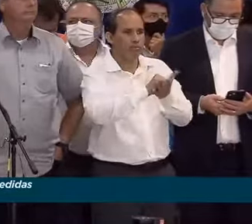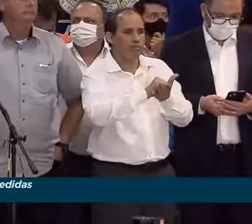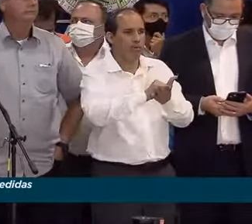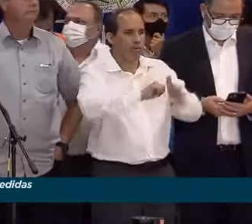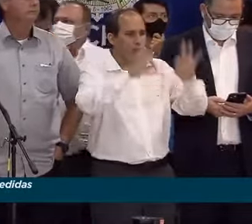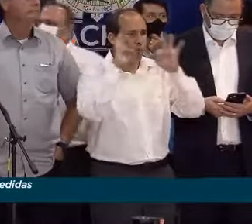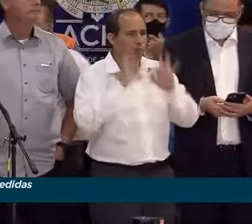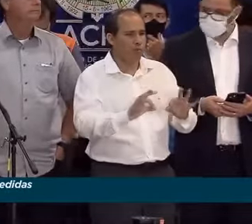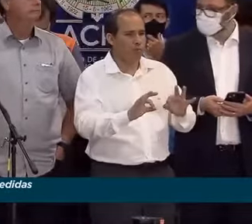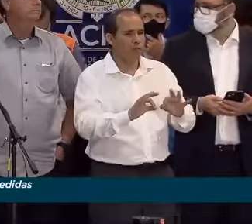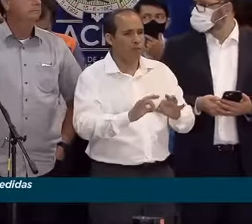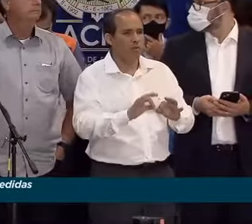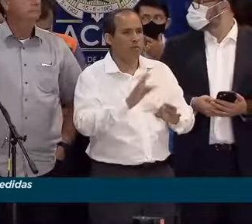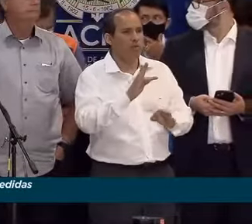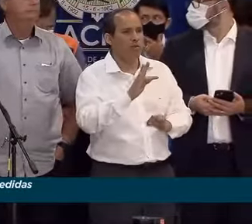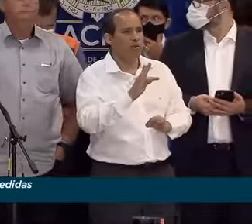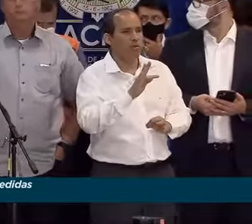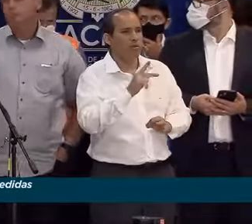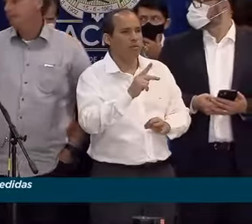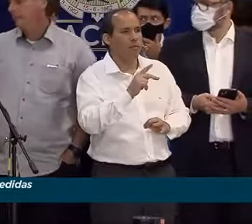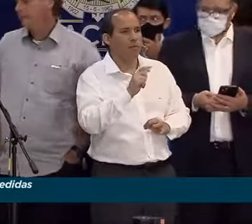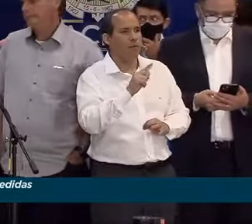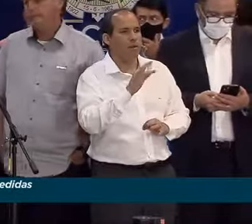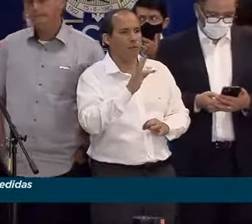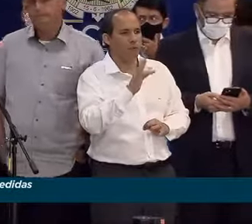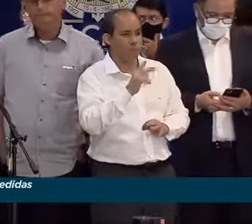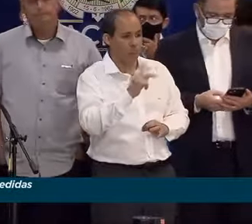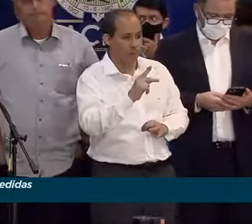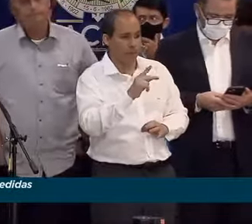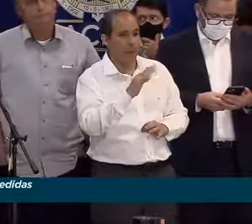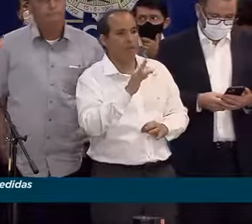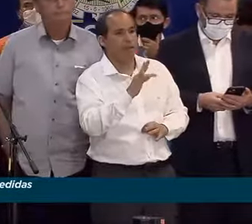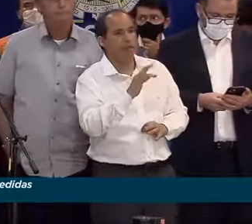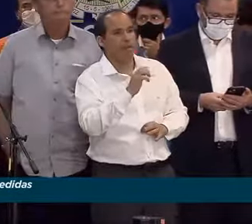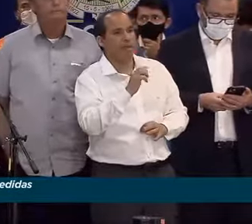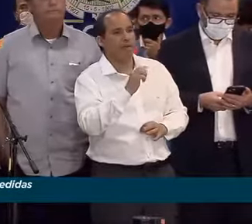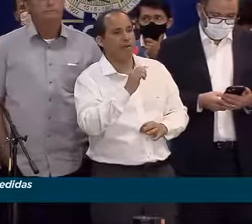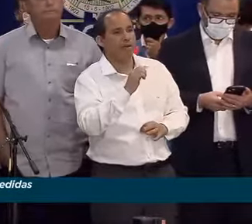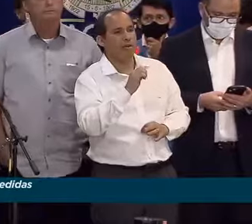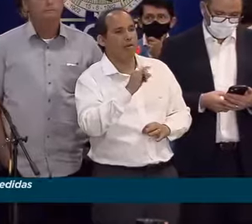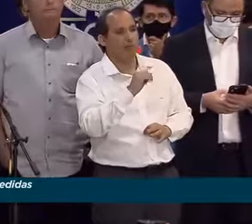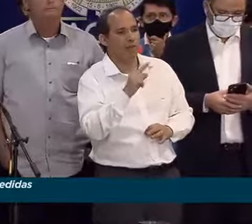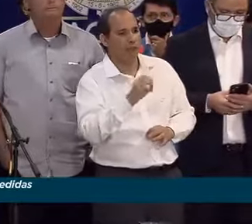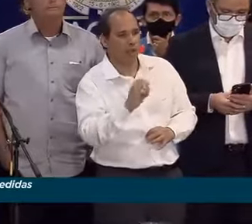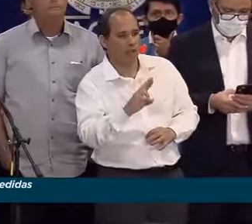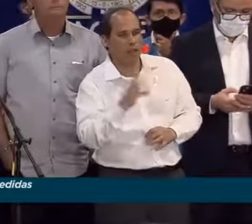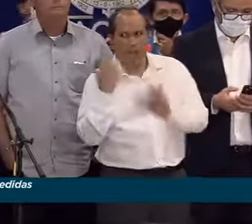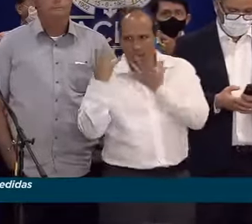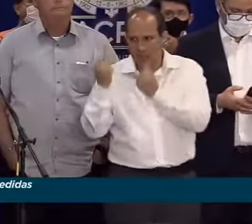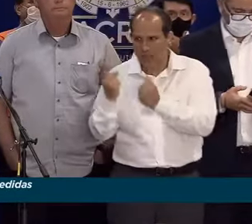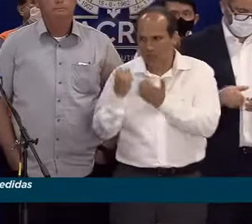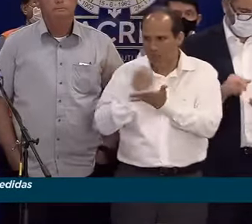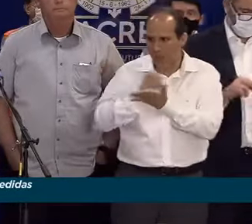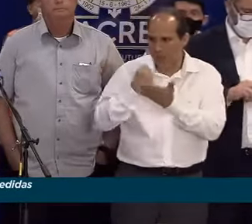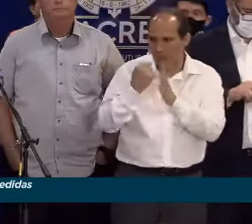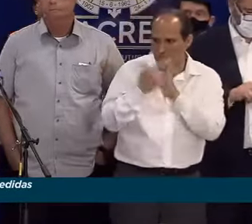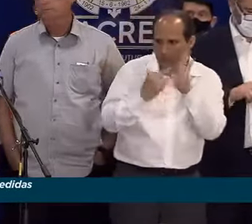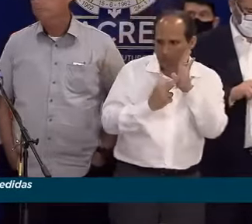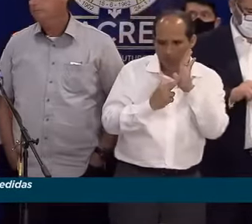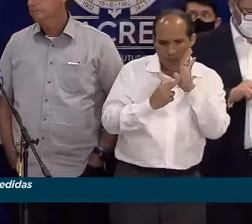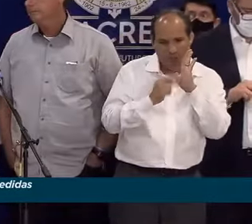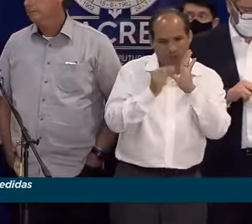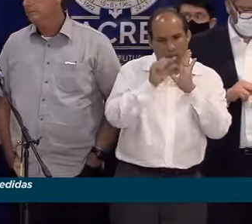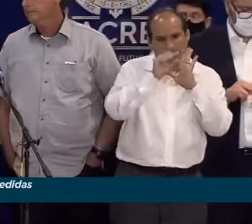definitivo da Pfizer, da vacina da Pfizer. E eu quero saber se o senhor vai aceitar os termos do contrato e se vai haver